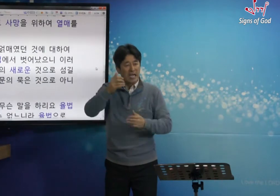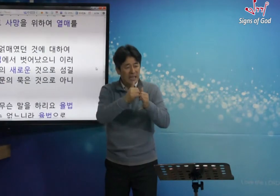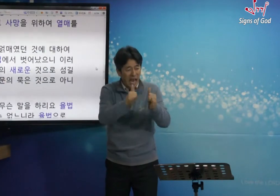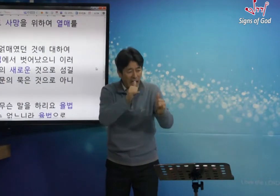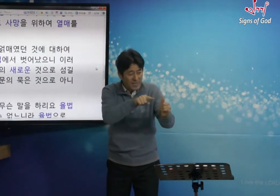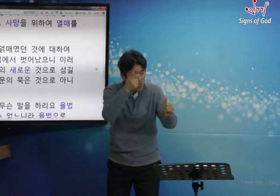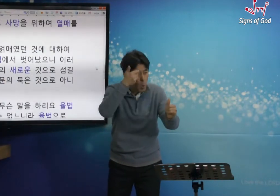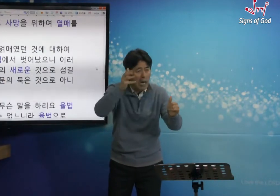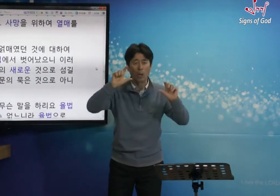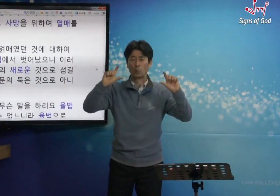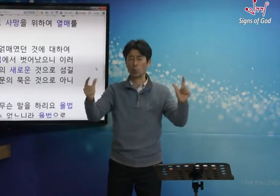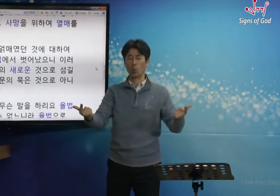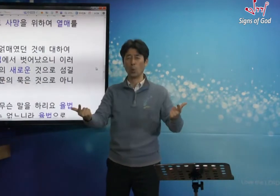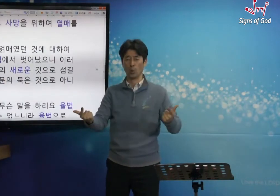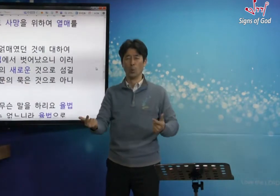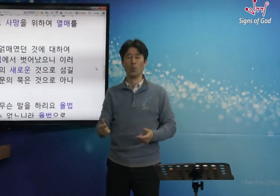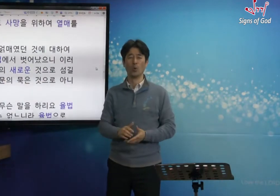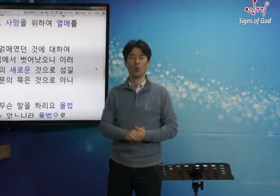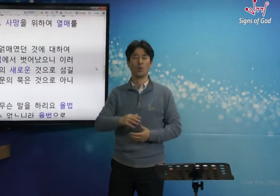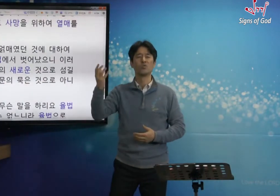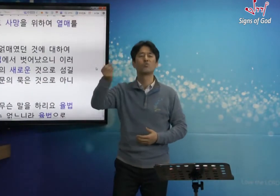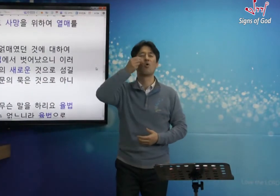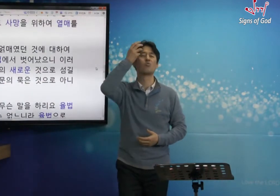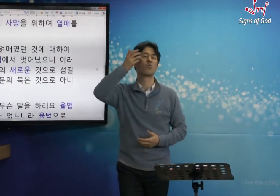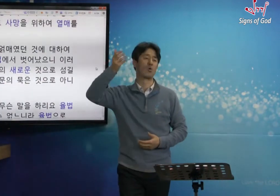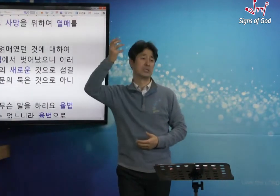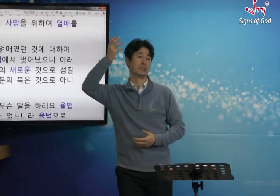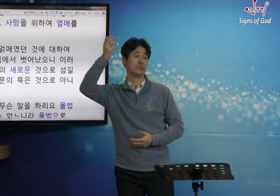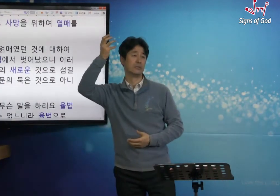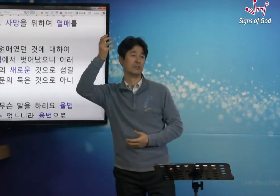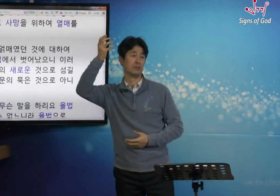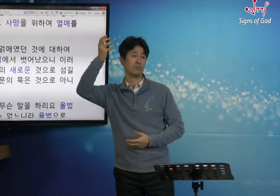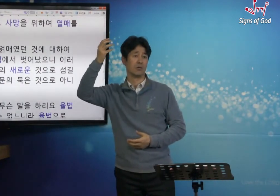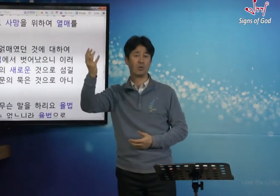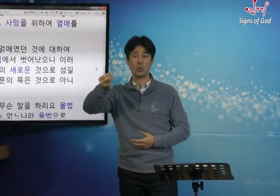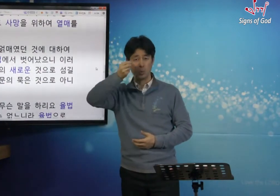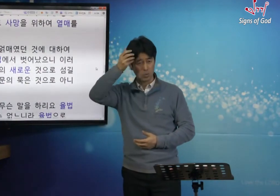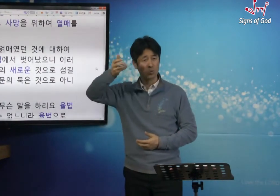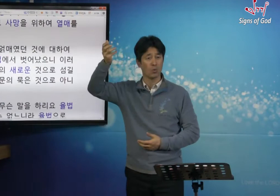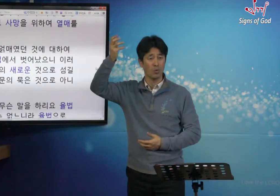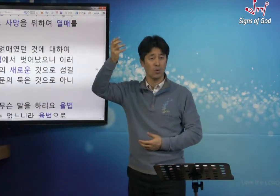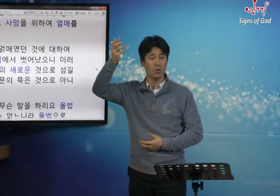영, 사람의 영이 아닌 성령입니다.